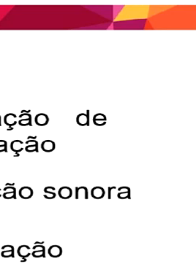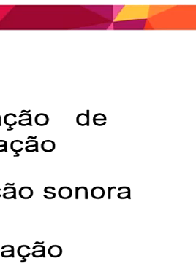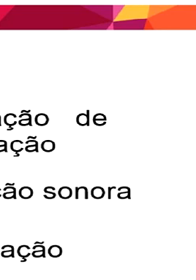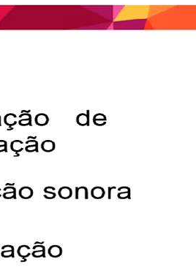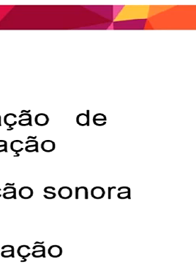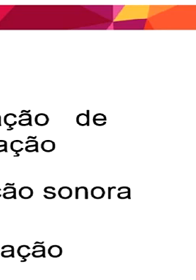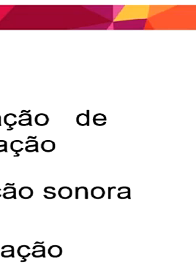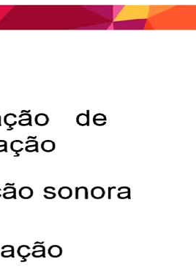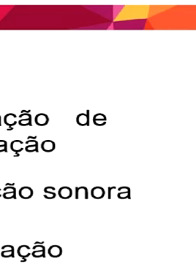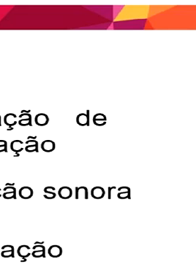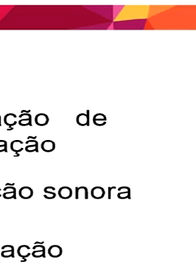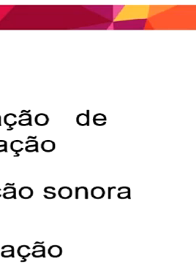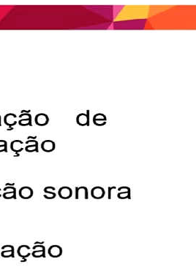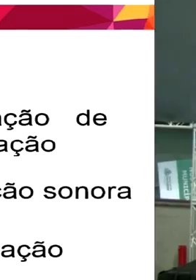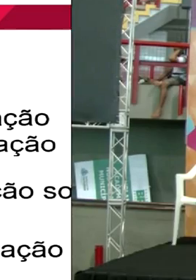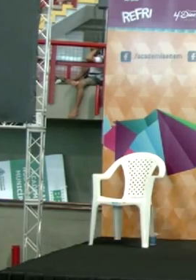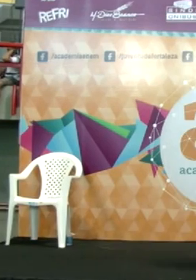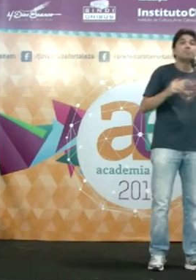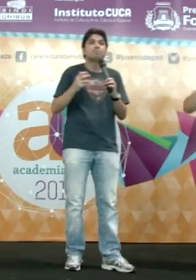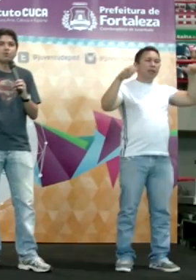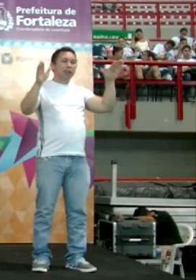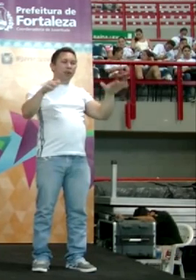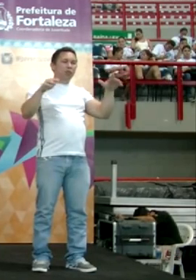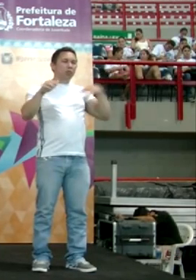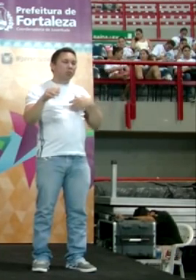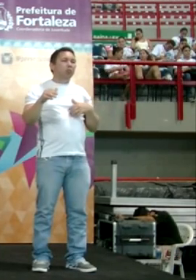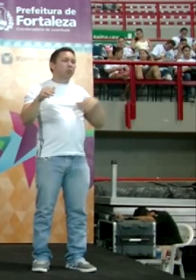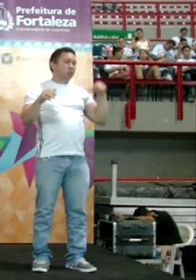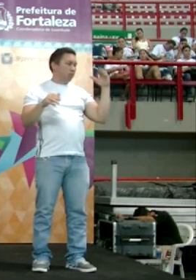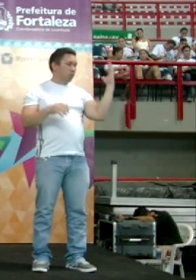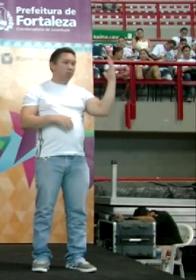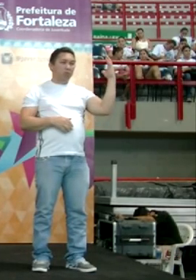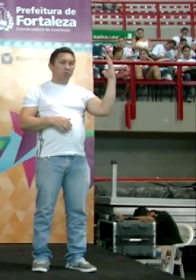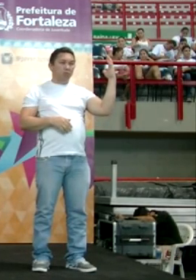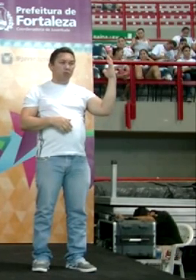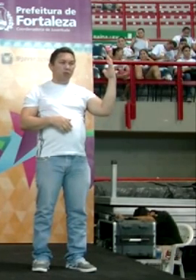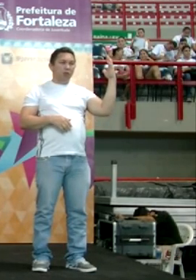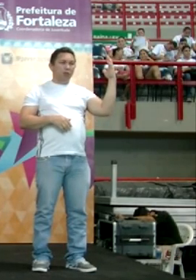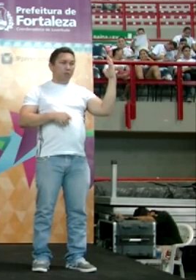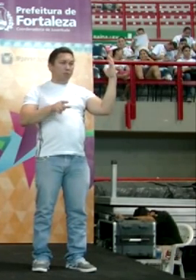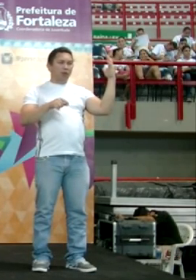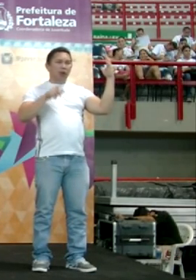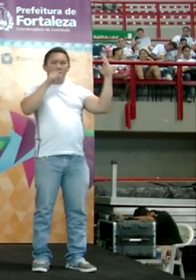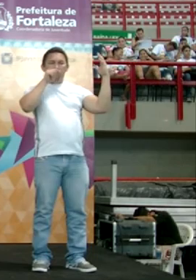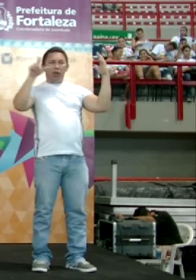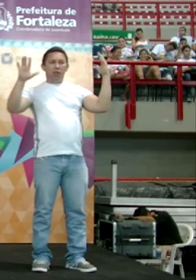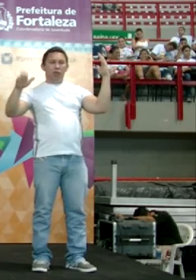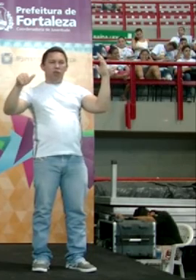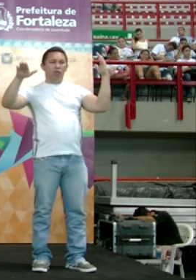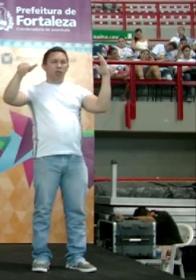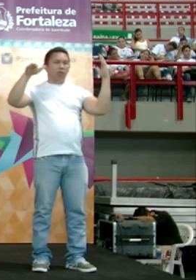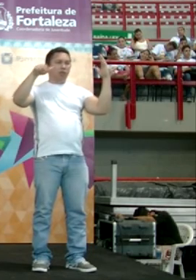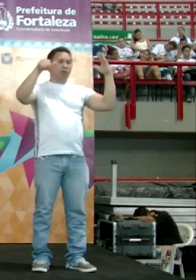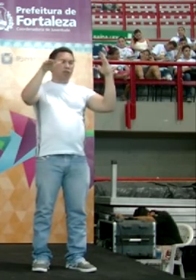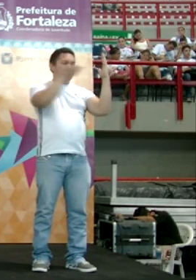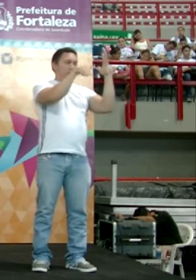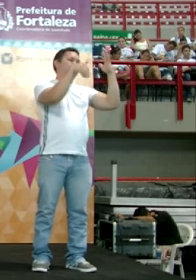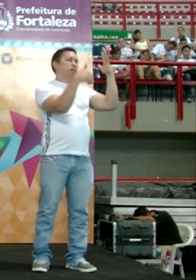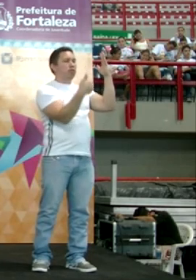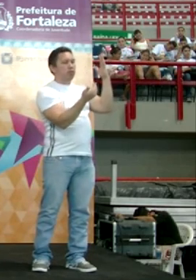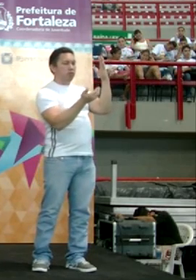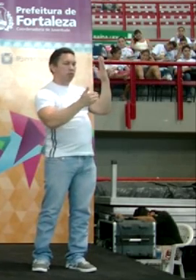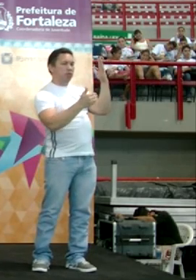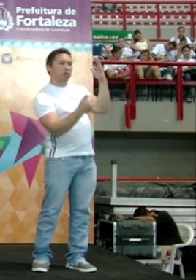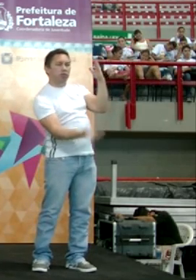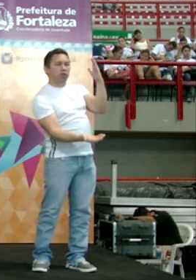instalado em regiões onde os pássaros vão passar. Por quê? Porque o pássaro vai bater nessa hélice. E o bichinho vai morrer, né,